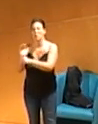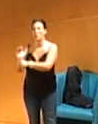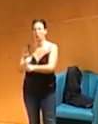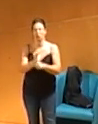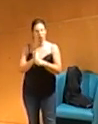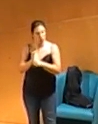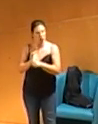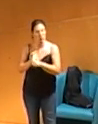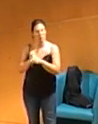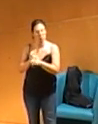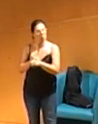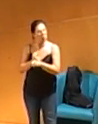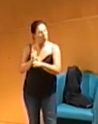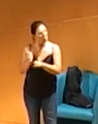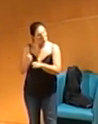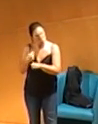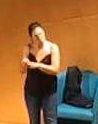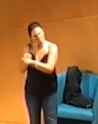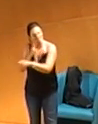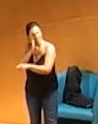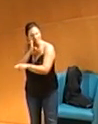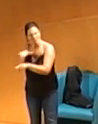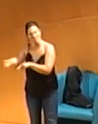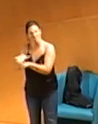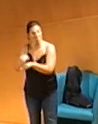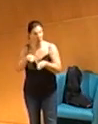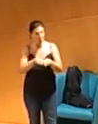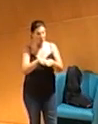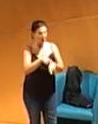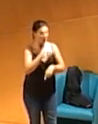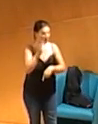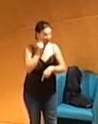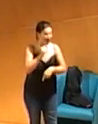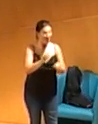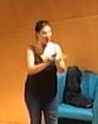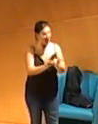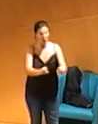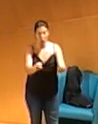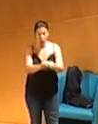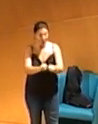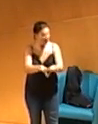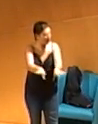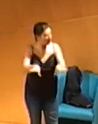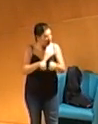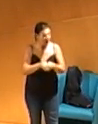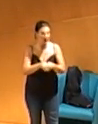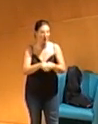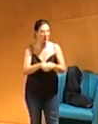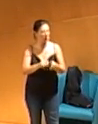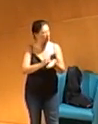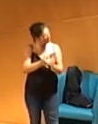seulement des mamans, mais aussi des pères et de la fratrie des enfants et des adultes en situation de